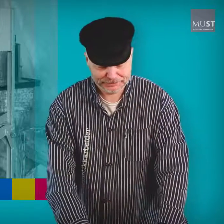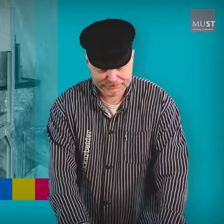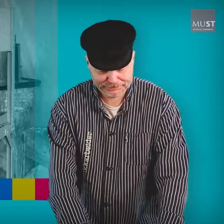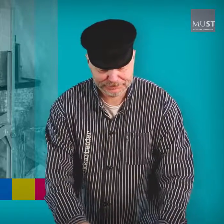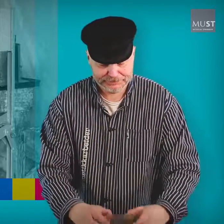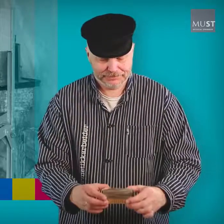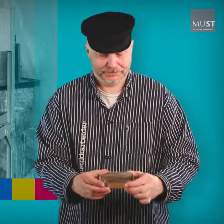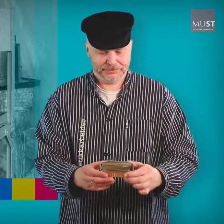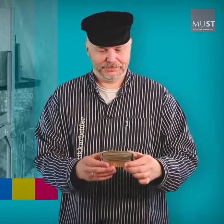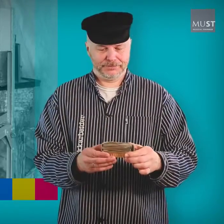Se her.